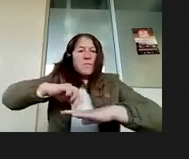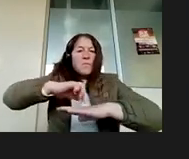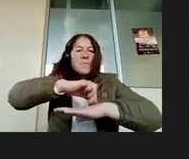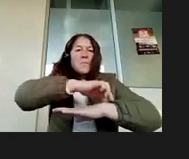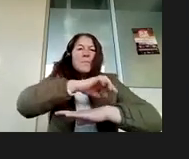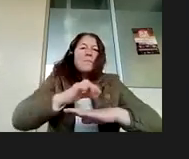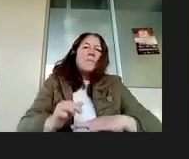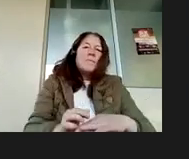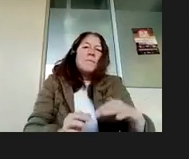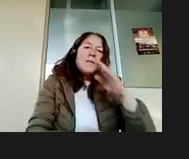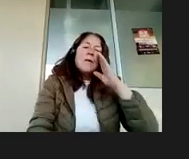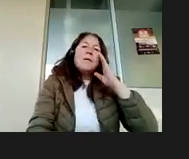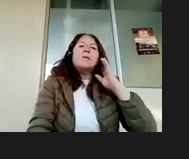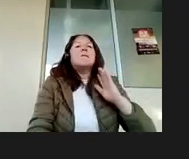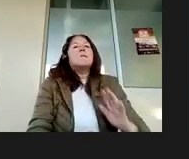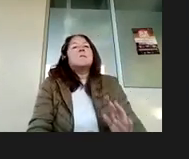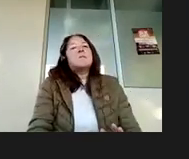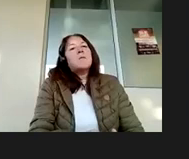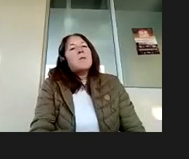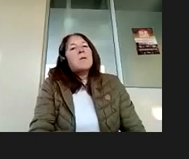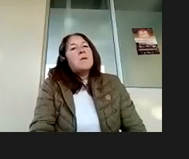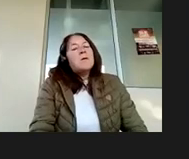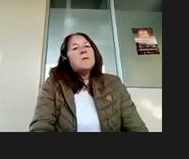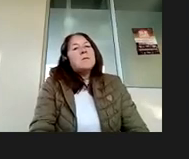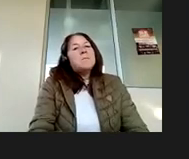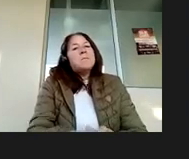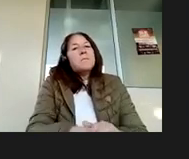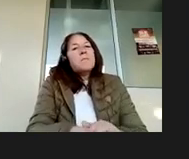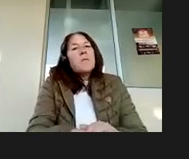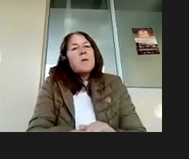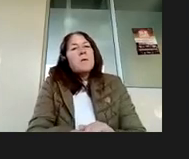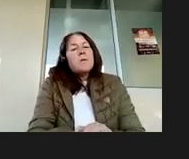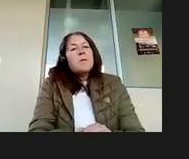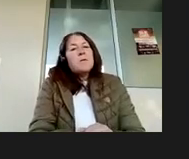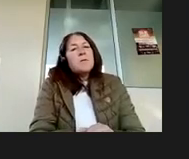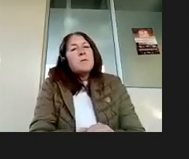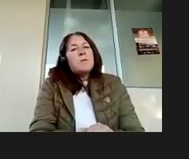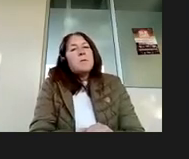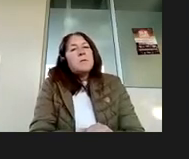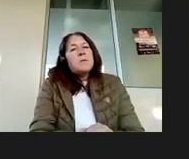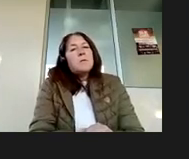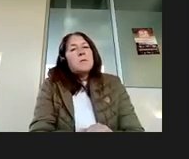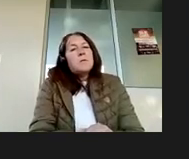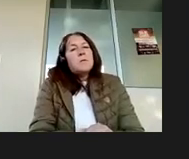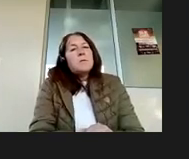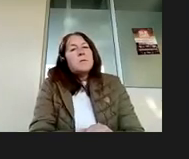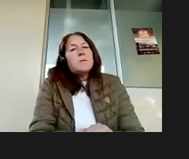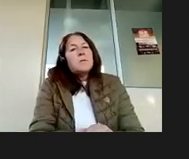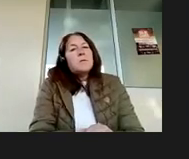Ahora, dijimos que la lengua de señas es visoespacial, pero también